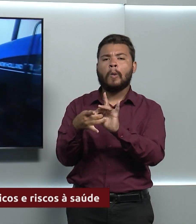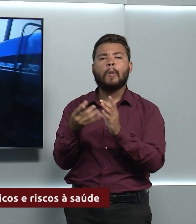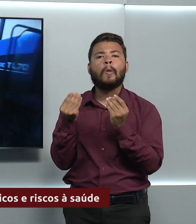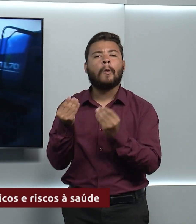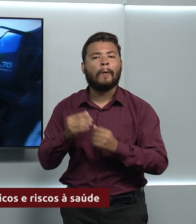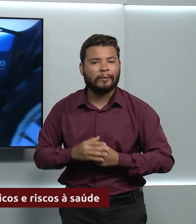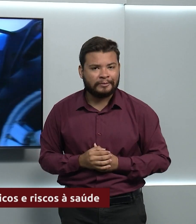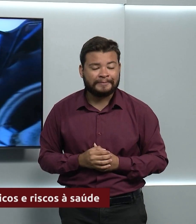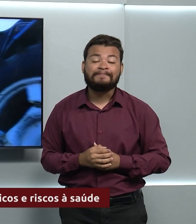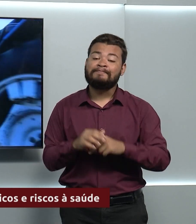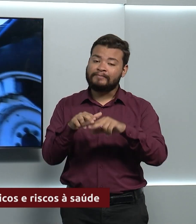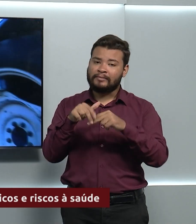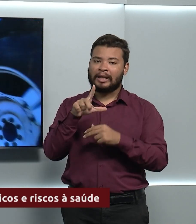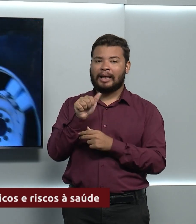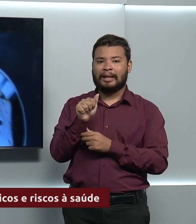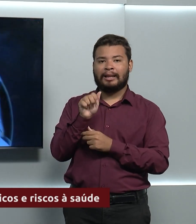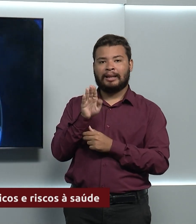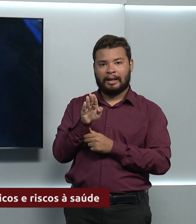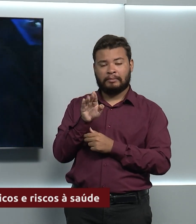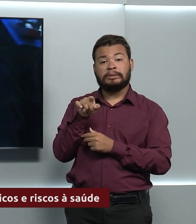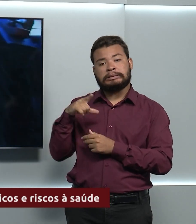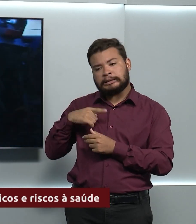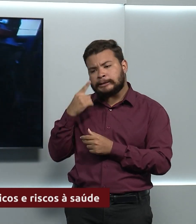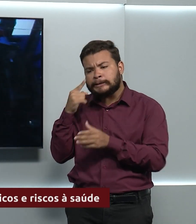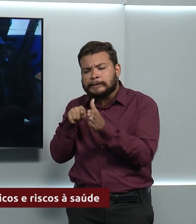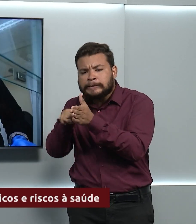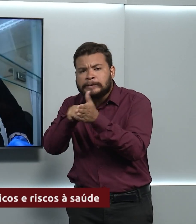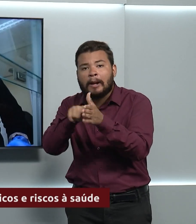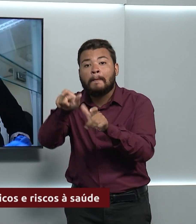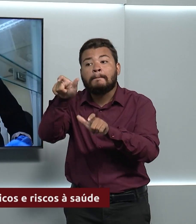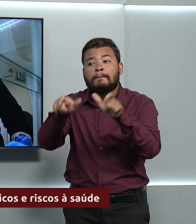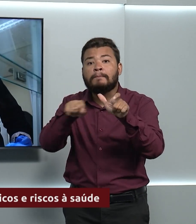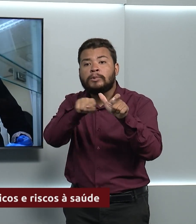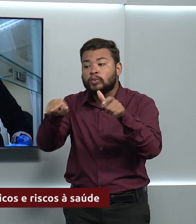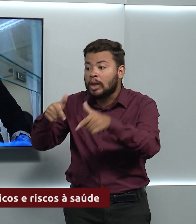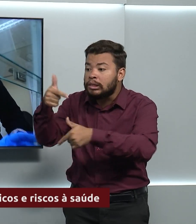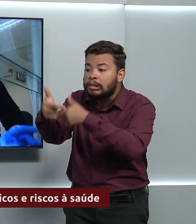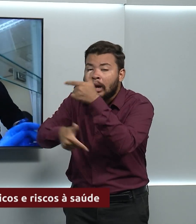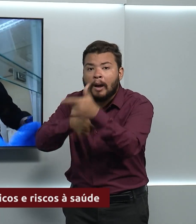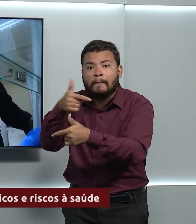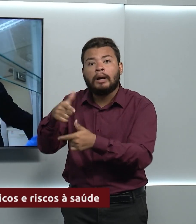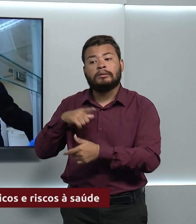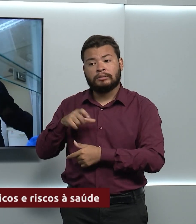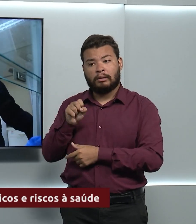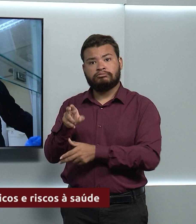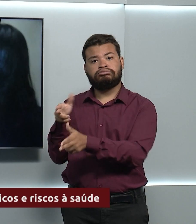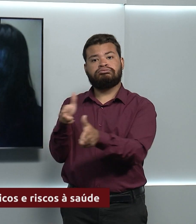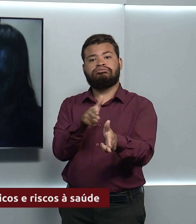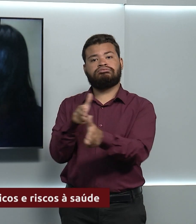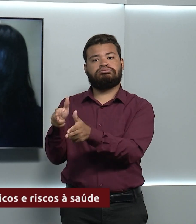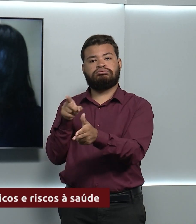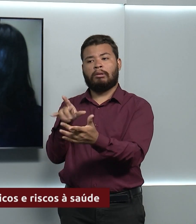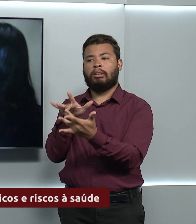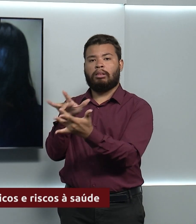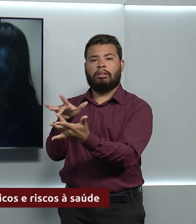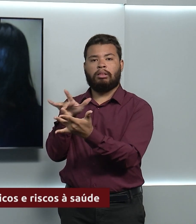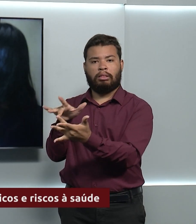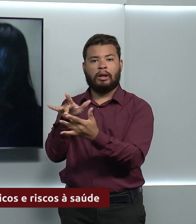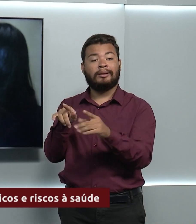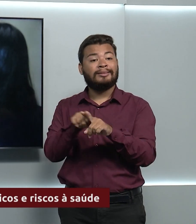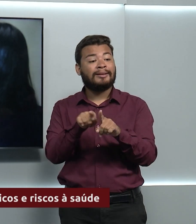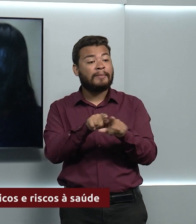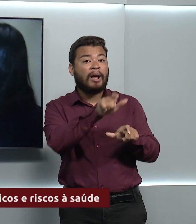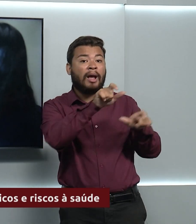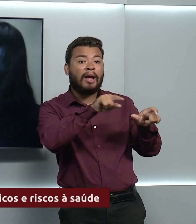laboratório monitora a saúde de trabalhadores que lidam com essas substâncias e faz comparações com indicadores de